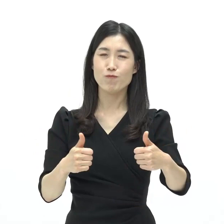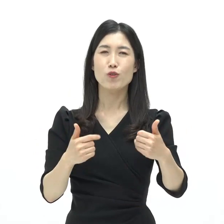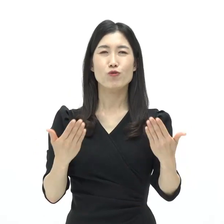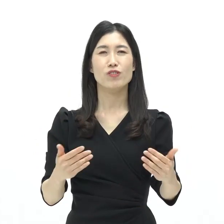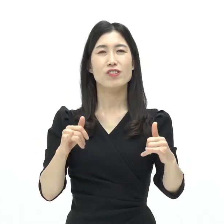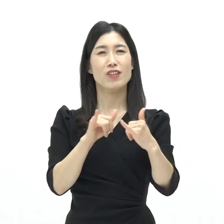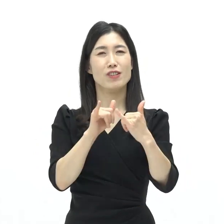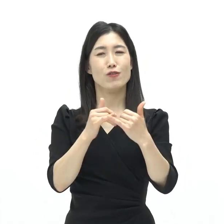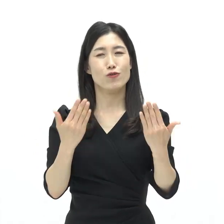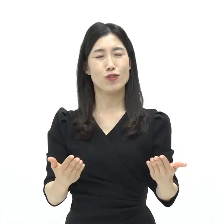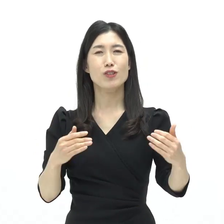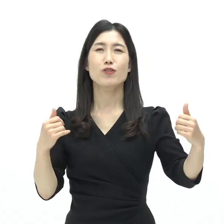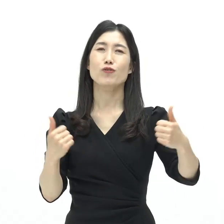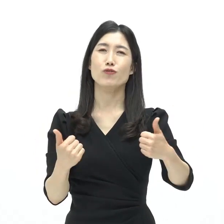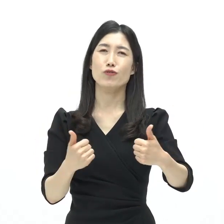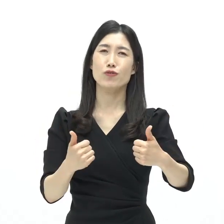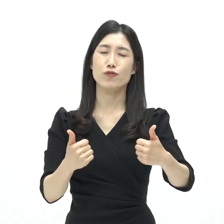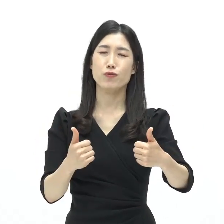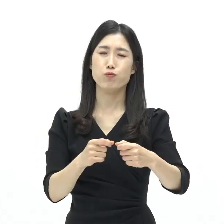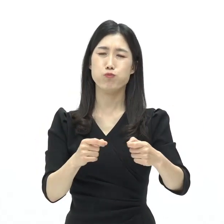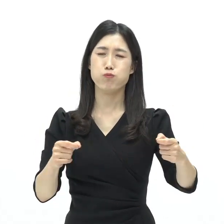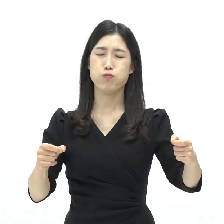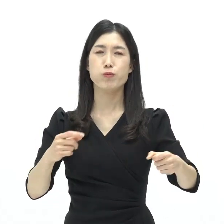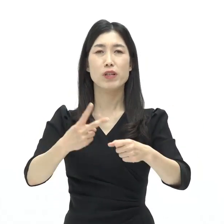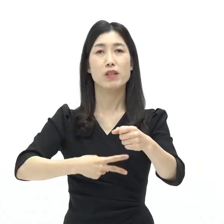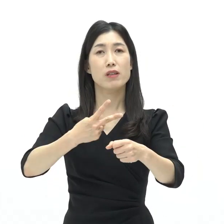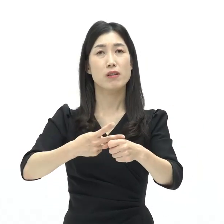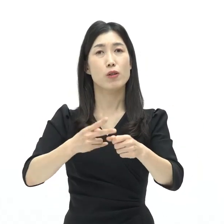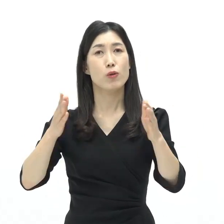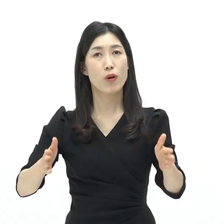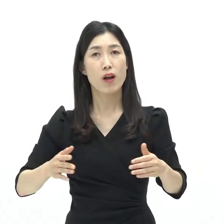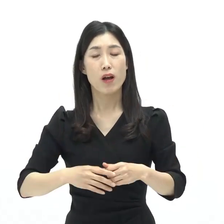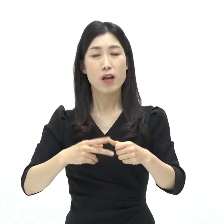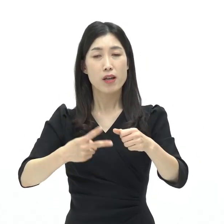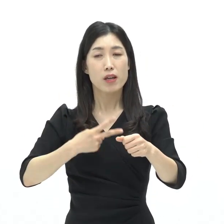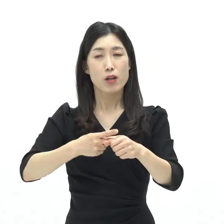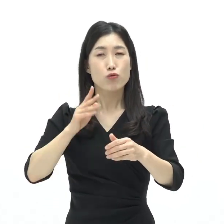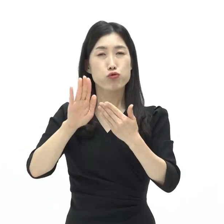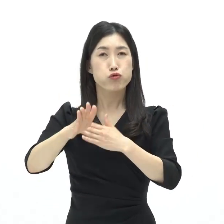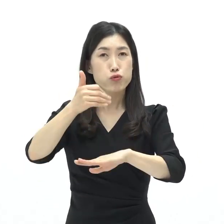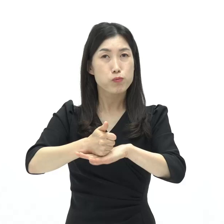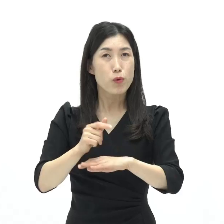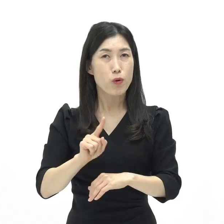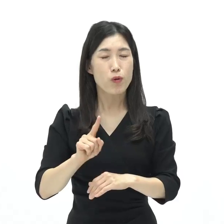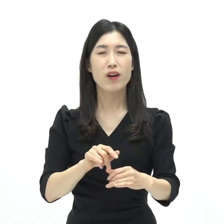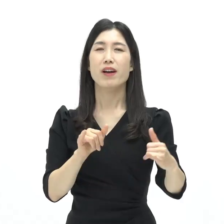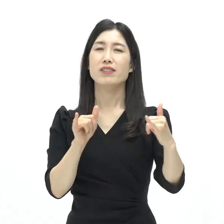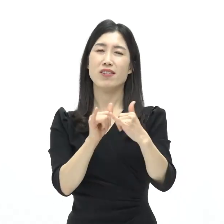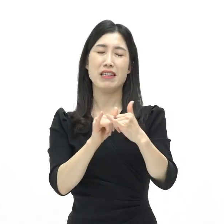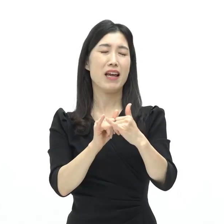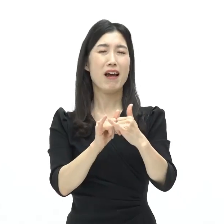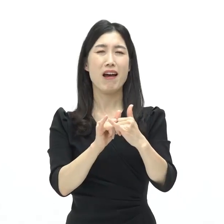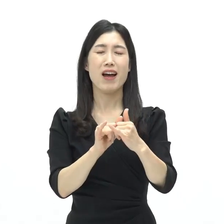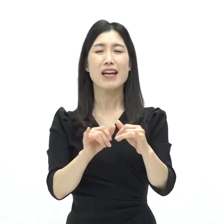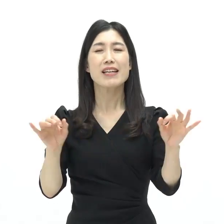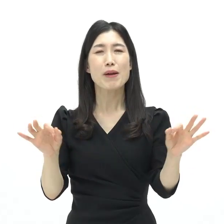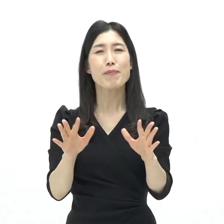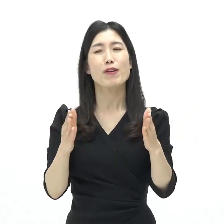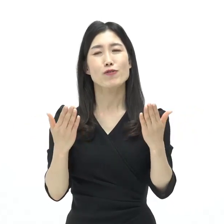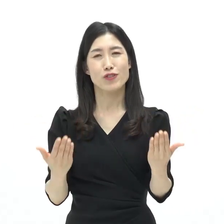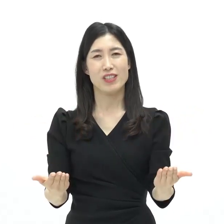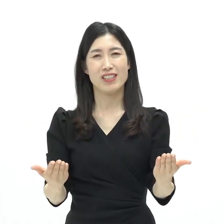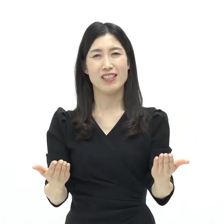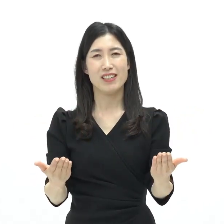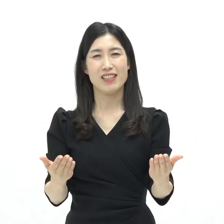휴전회담을 시작했어요. 회담은 2년 동안 계속됐는데요. 2년이 지난 후 결국 전쟁을 잠시